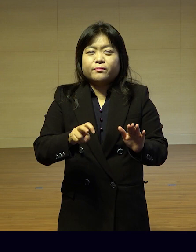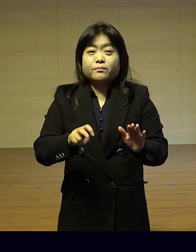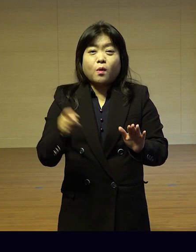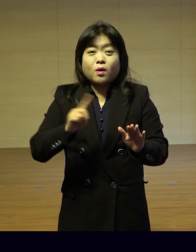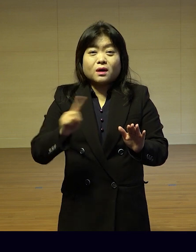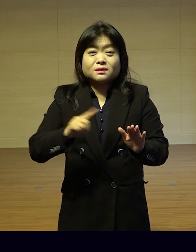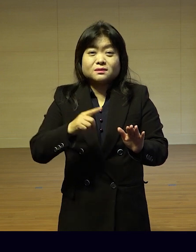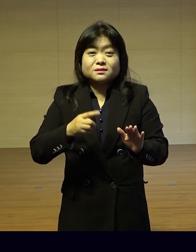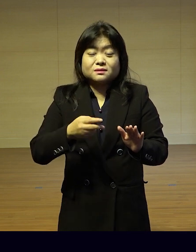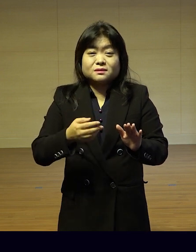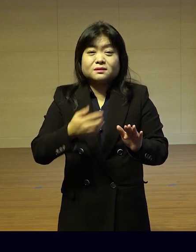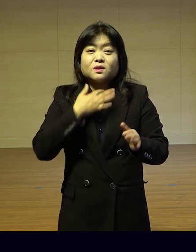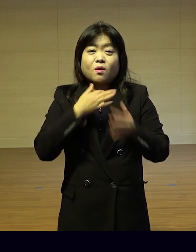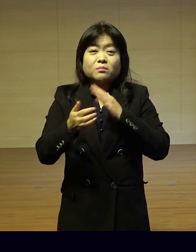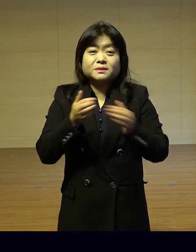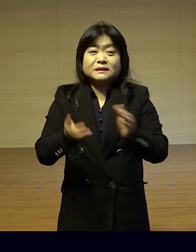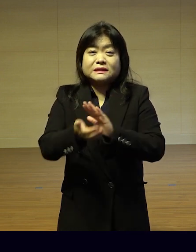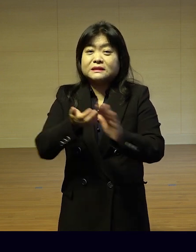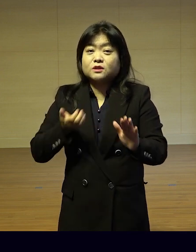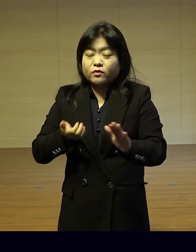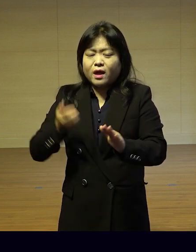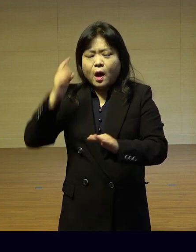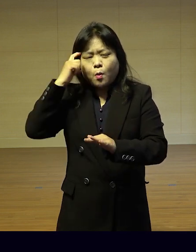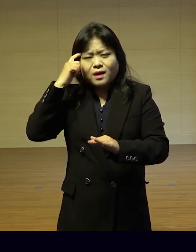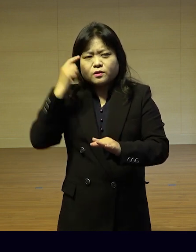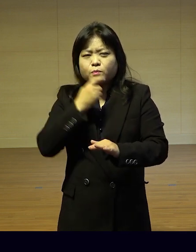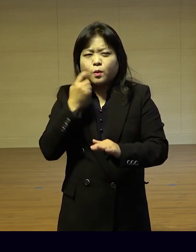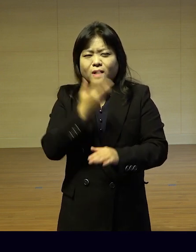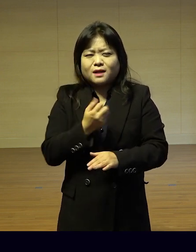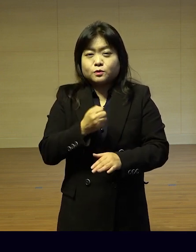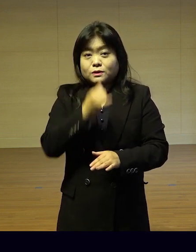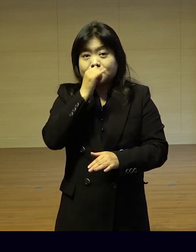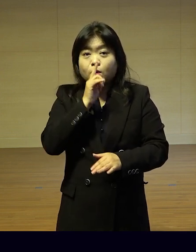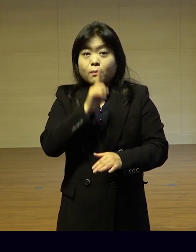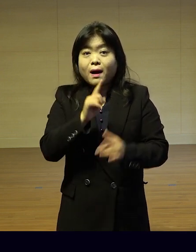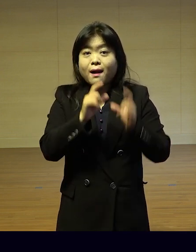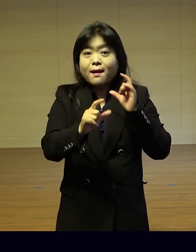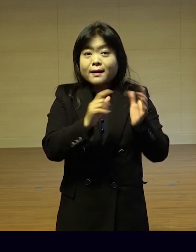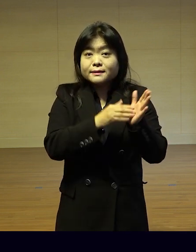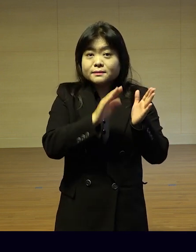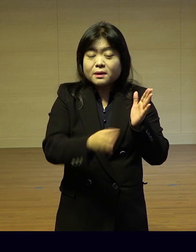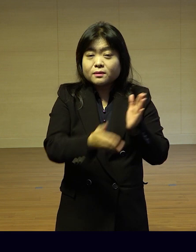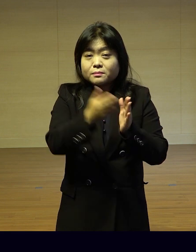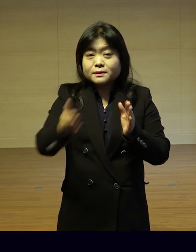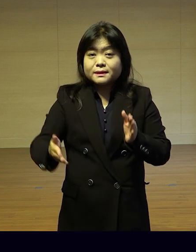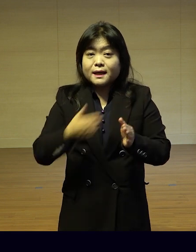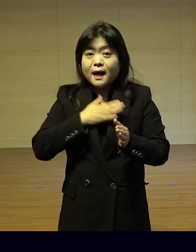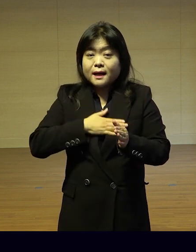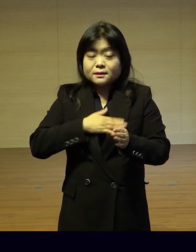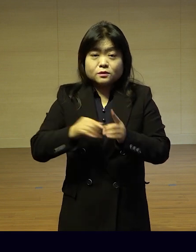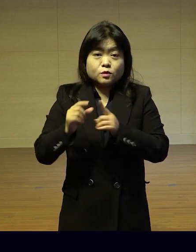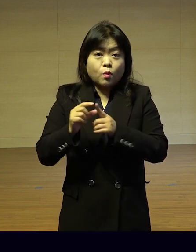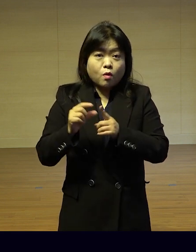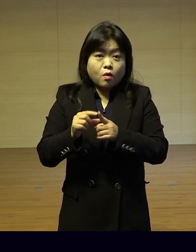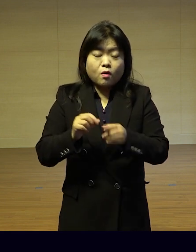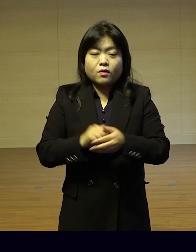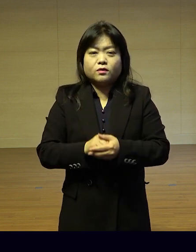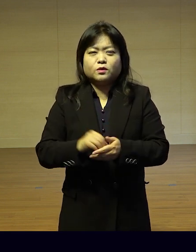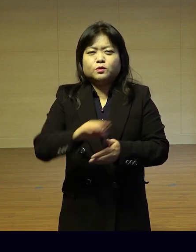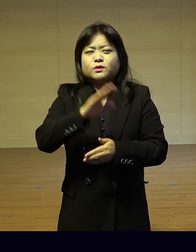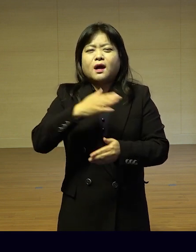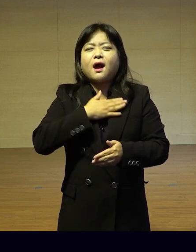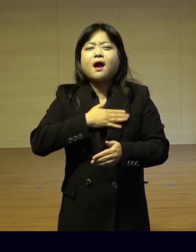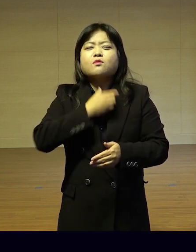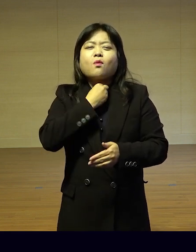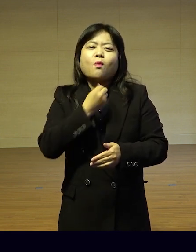왜 칸트가 실제로 이냐면 여러분들이 익히 들어보신 용어, 소위 우리가